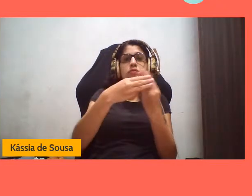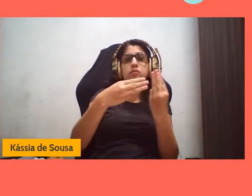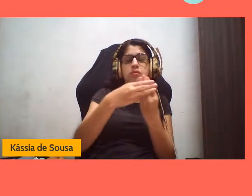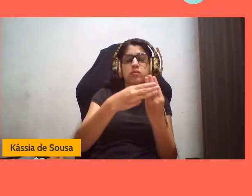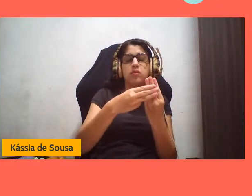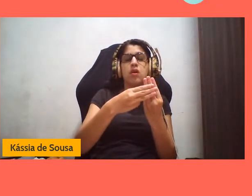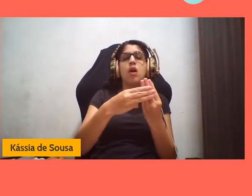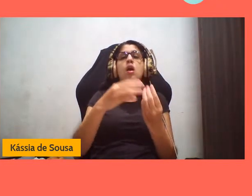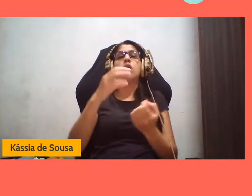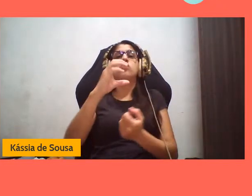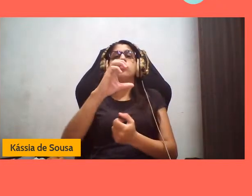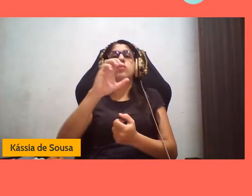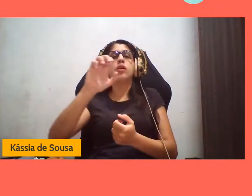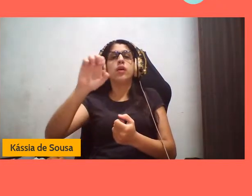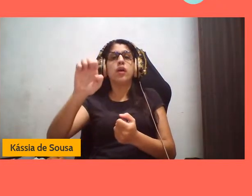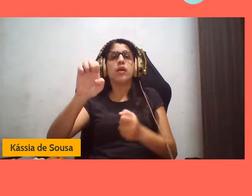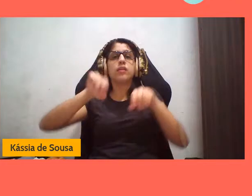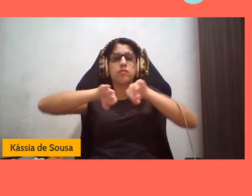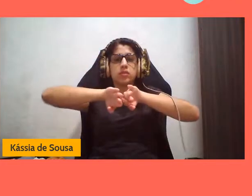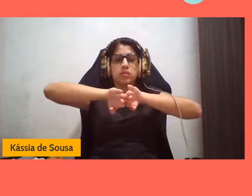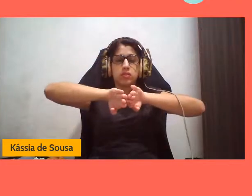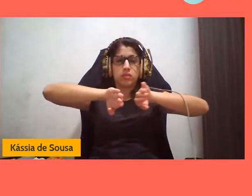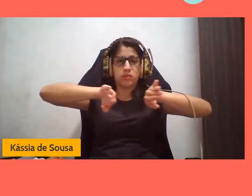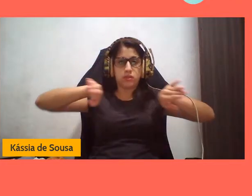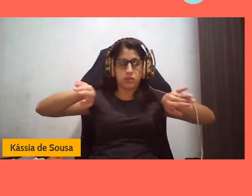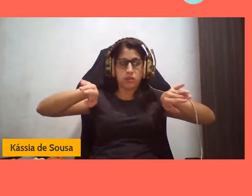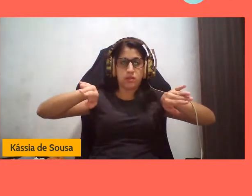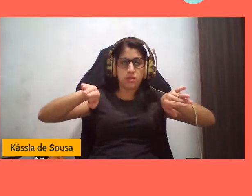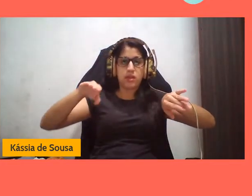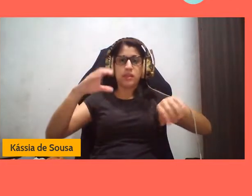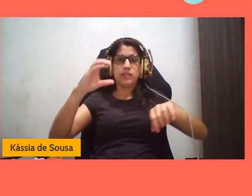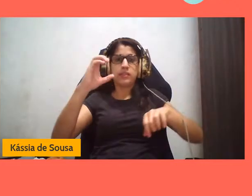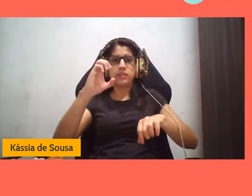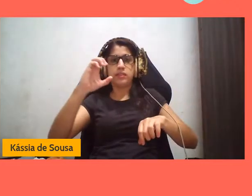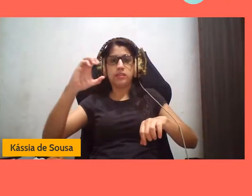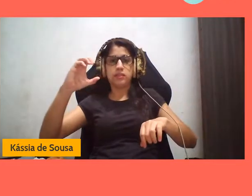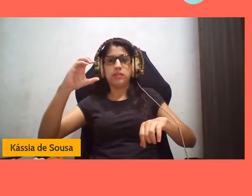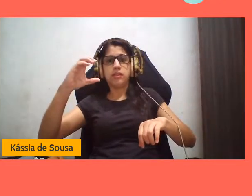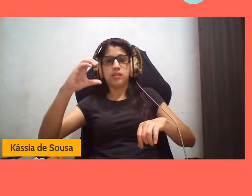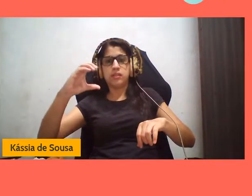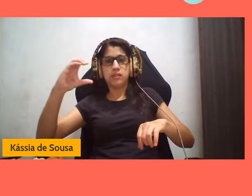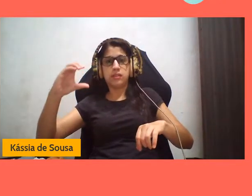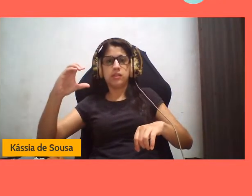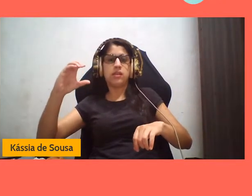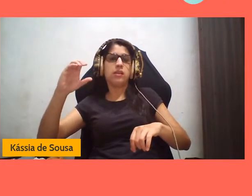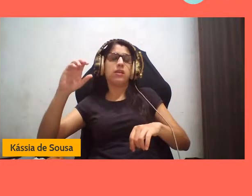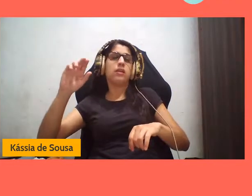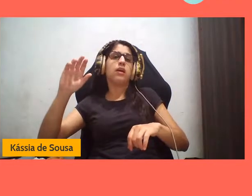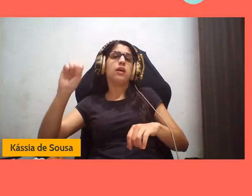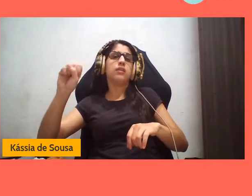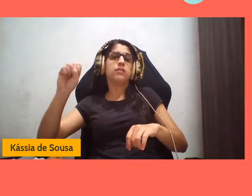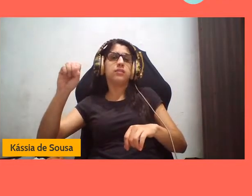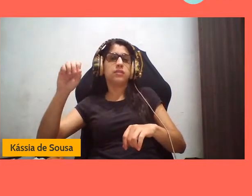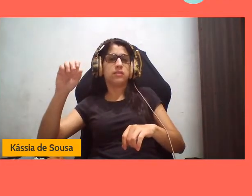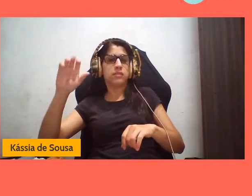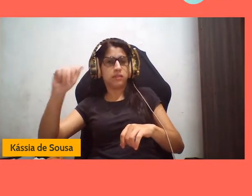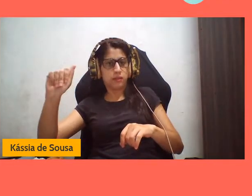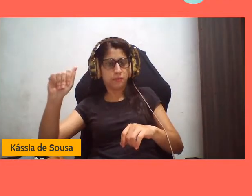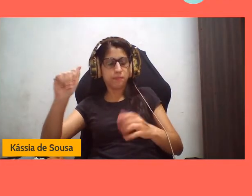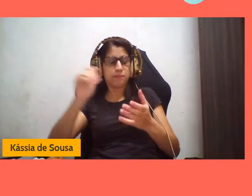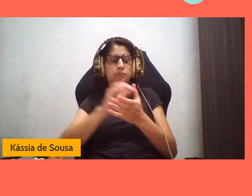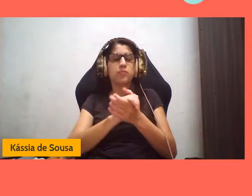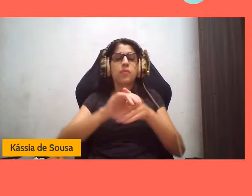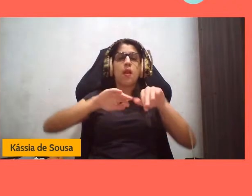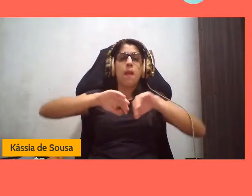estava se separando do CCSA para ganhar a sua independência